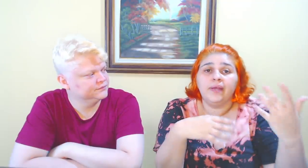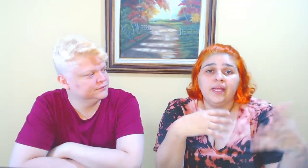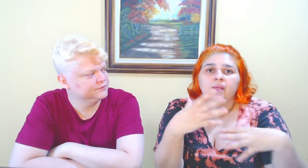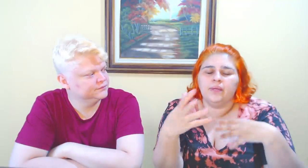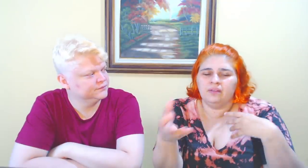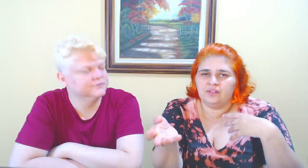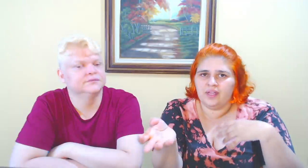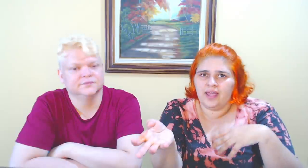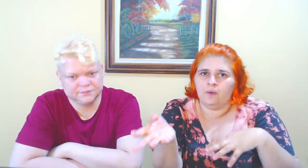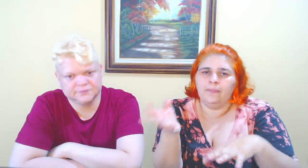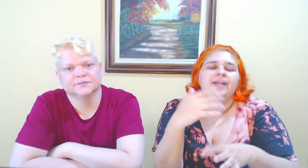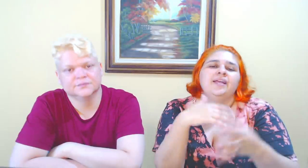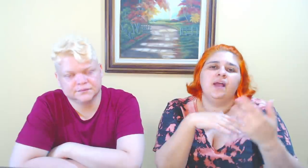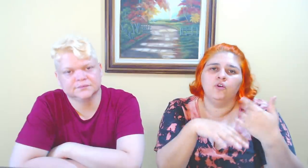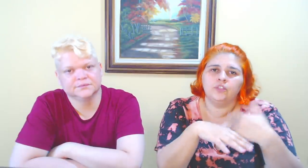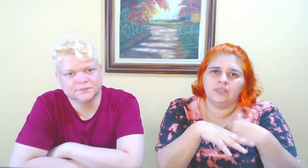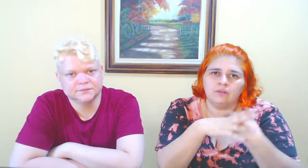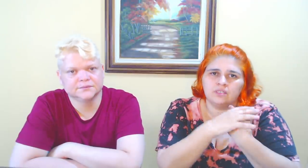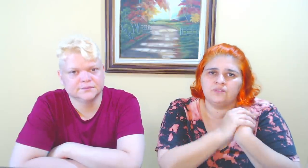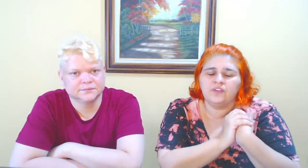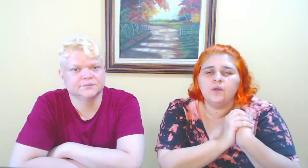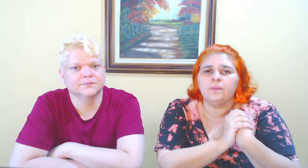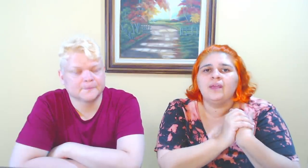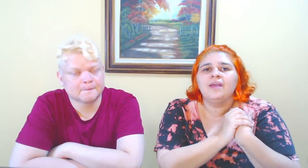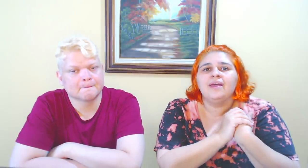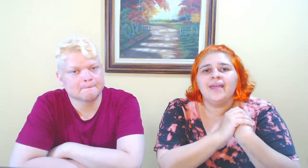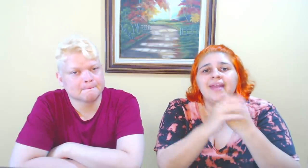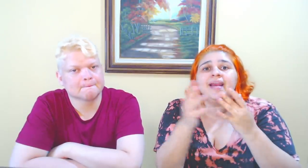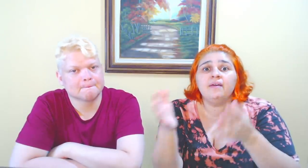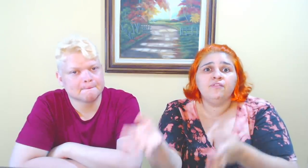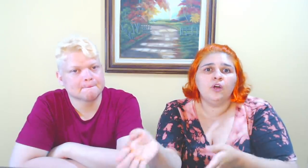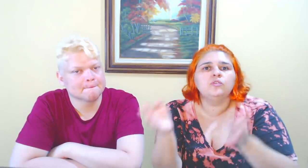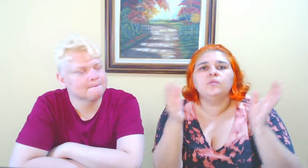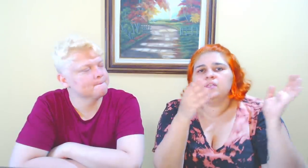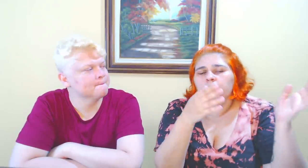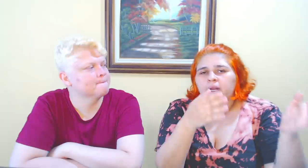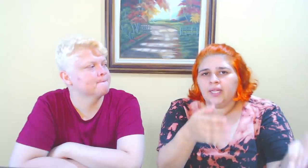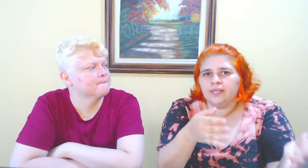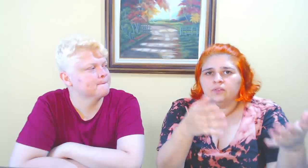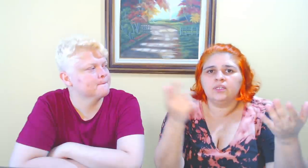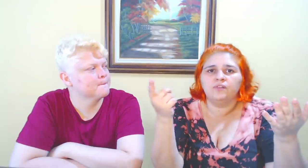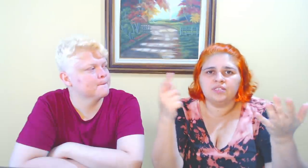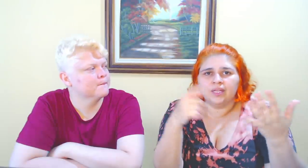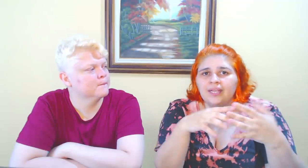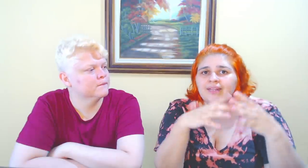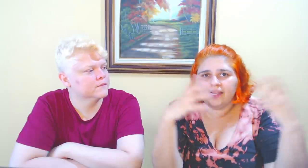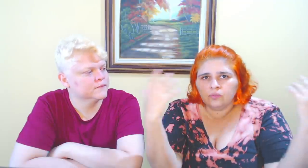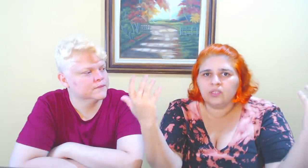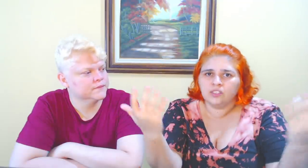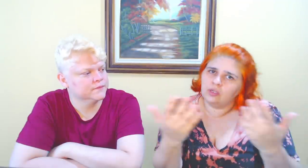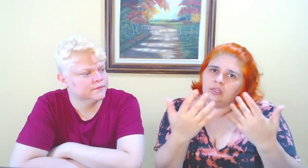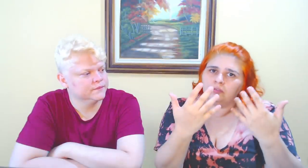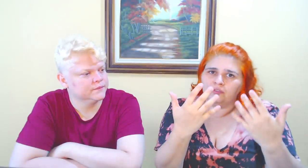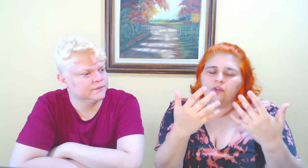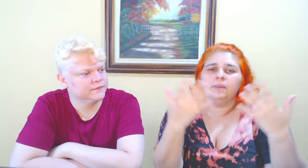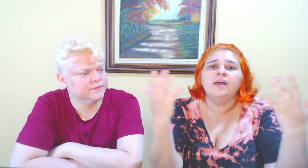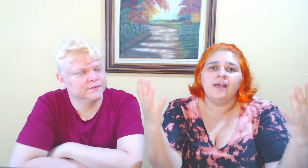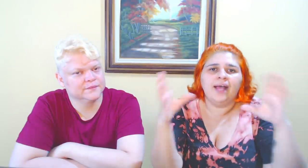enigma Da vida real Para criar o roteiro Desse filme Ele levou Tudo isso Para dentro Então você tem Dentro da história Do filme As